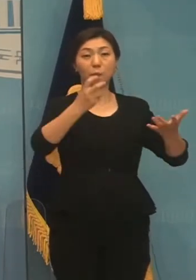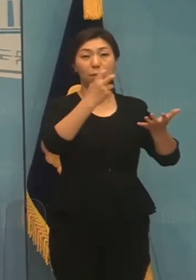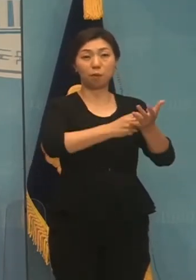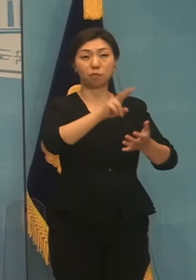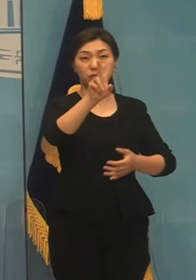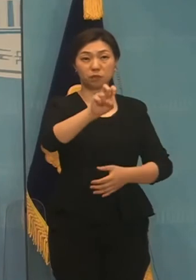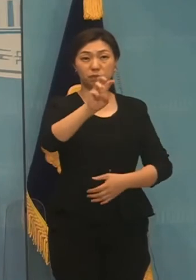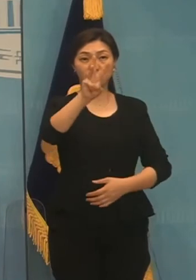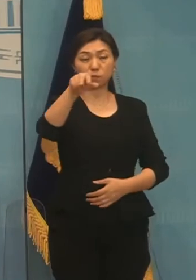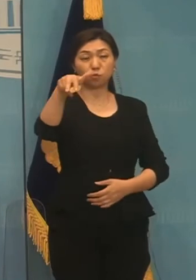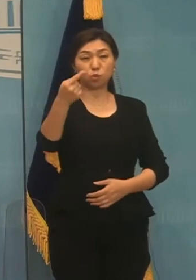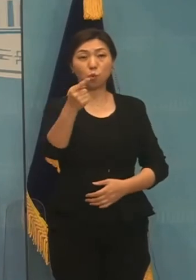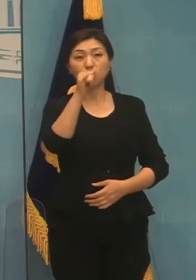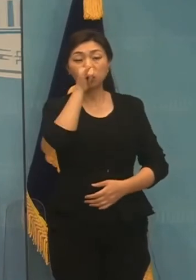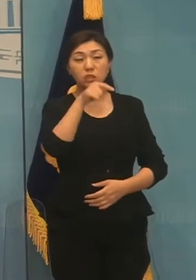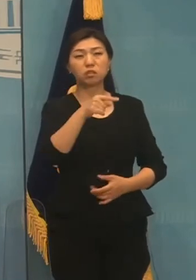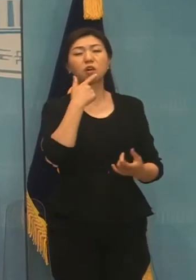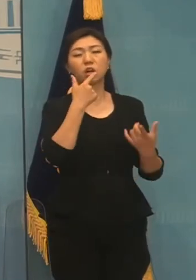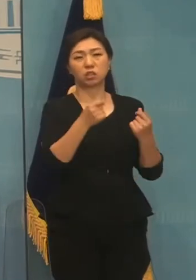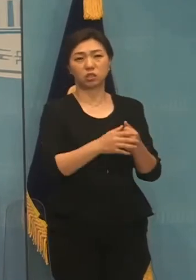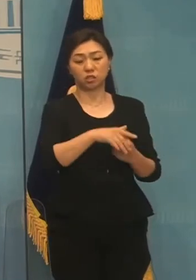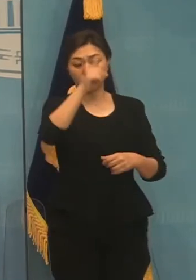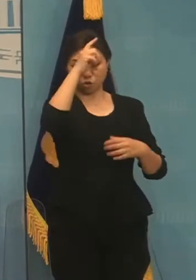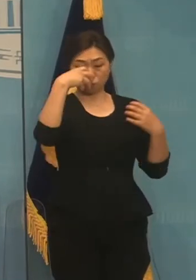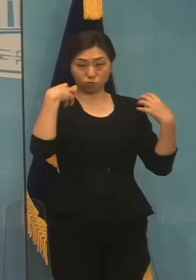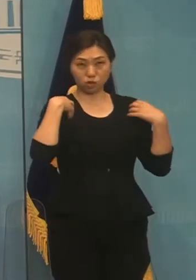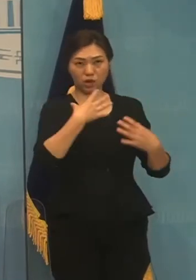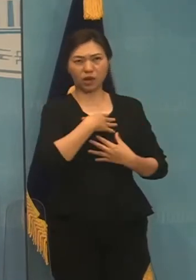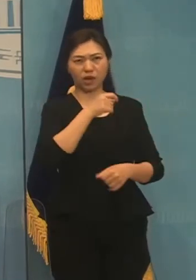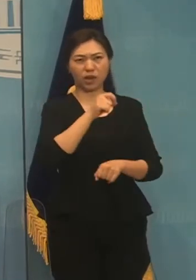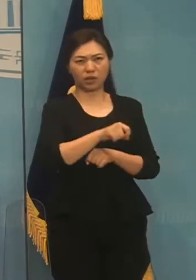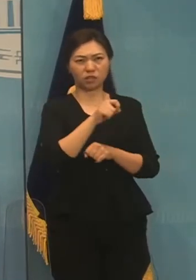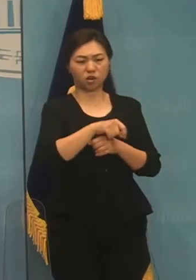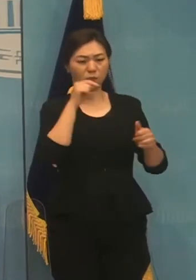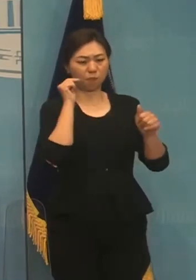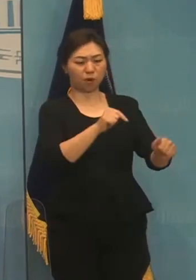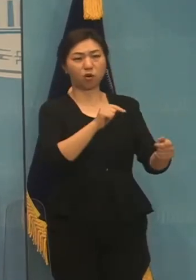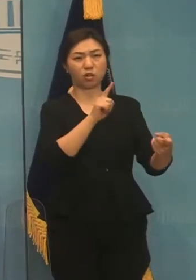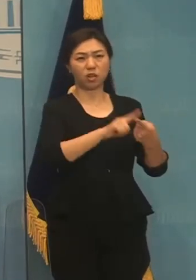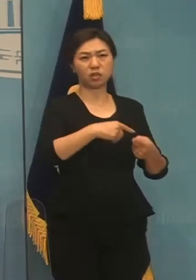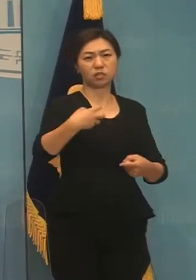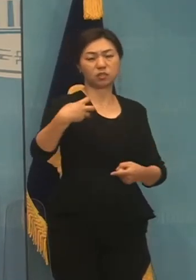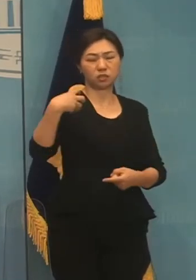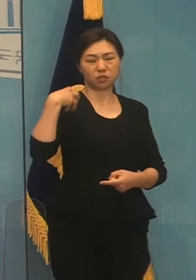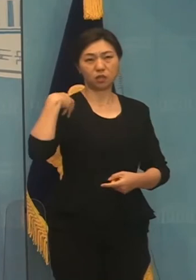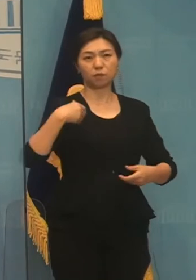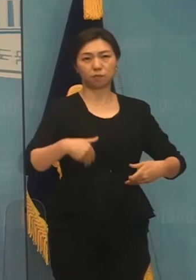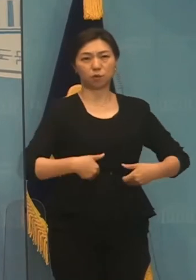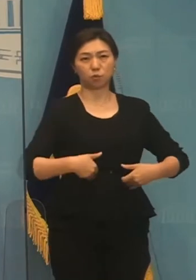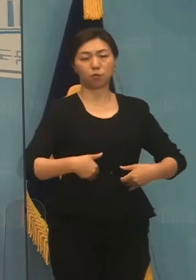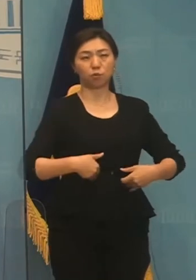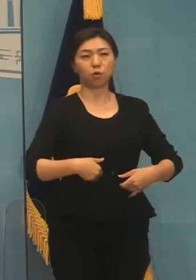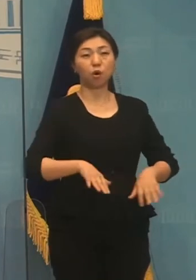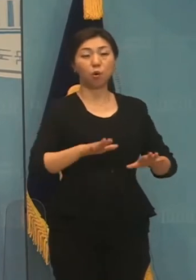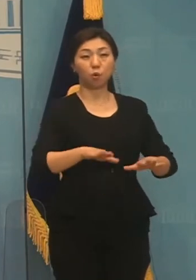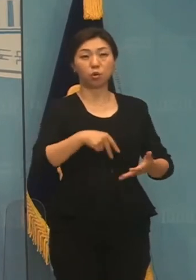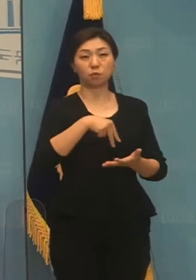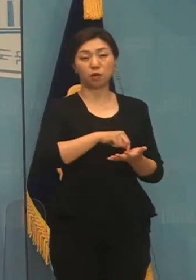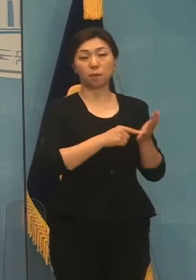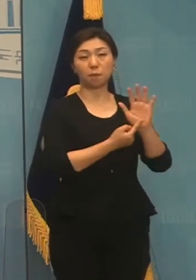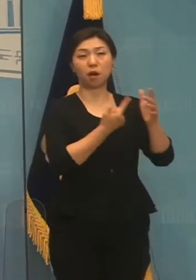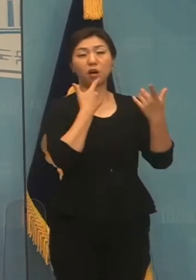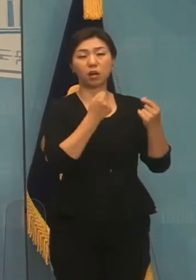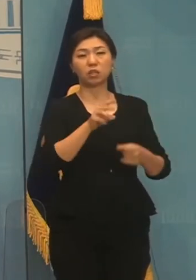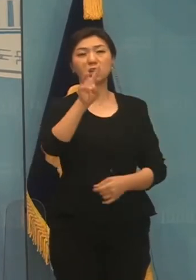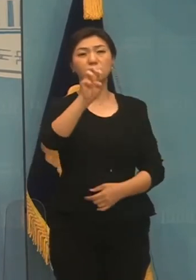대로 정부의 행정명령에 대한 공적 책임을 다하기 바랍니다. 오늘 송 대표가 밝혔듯이